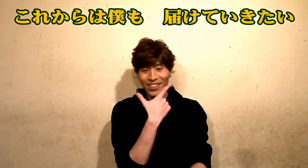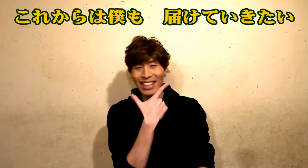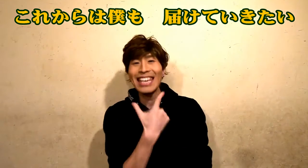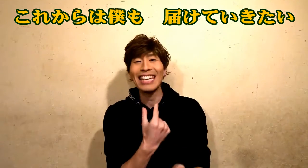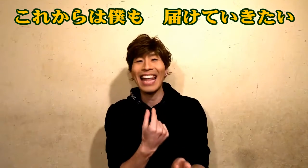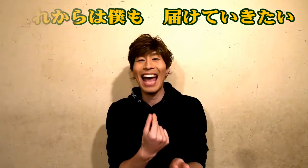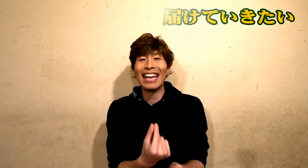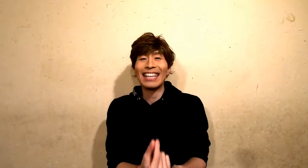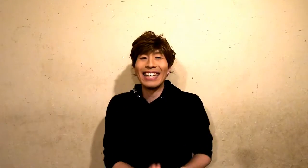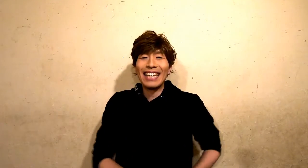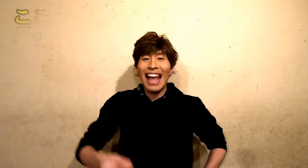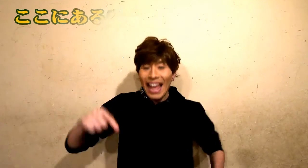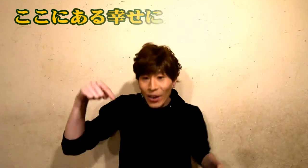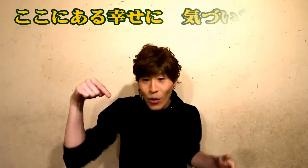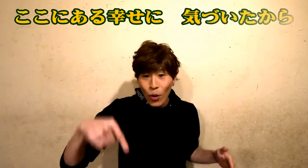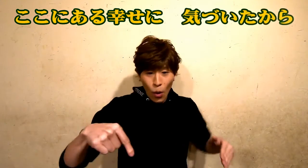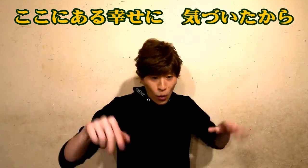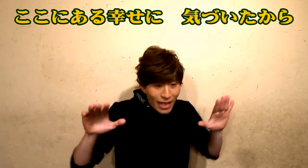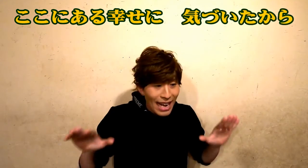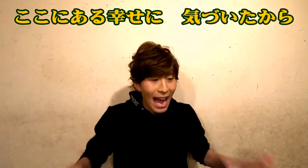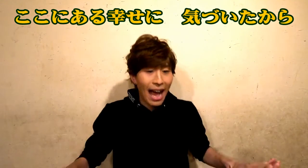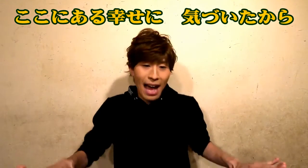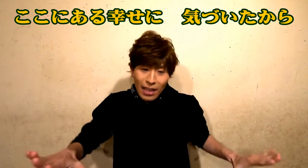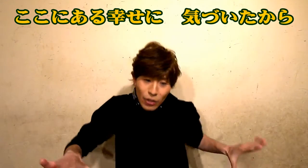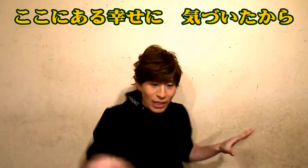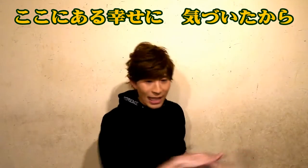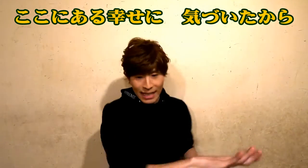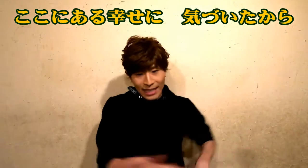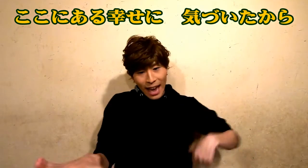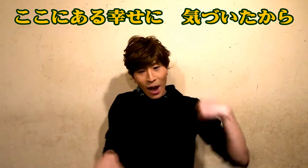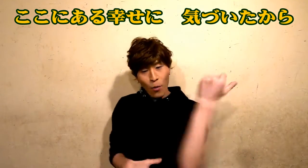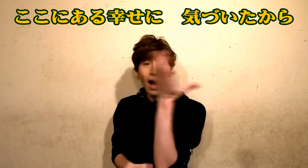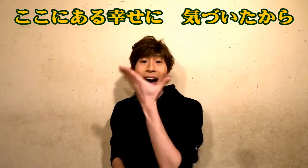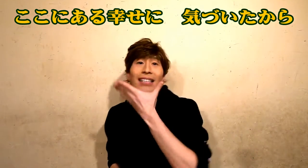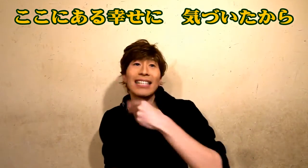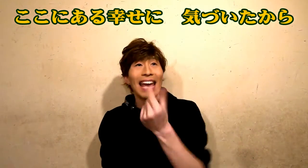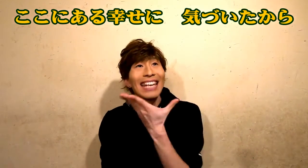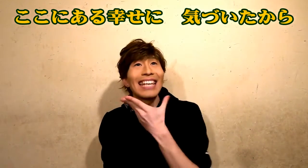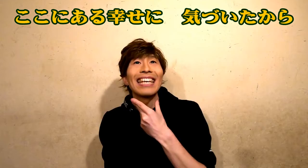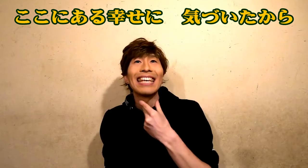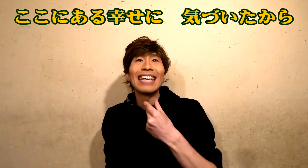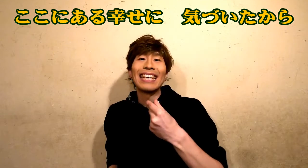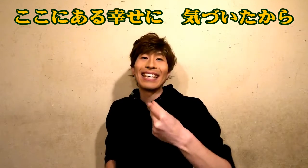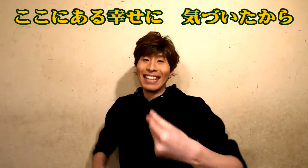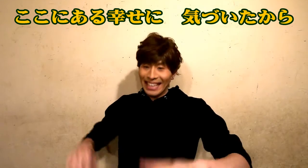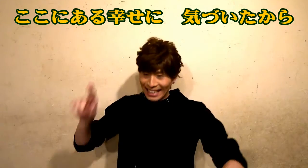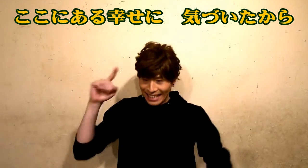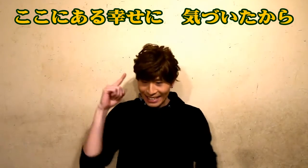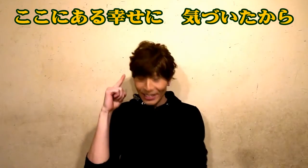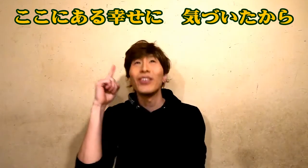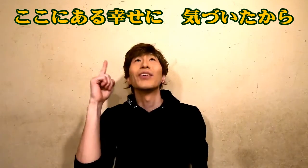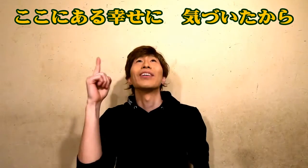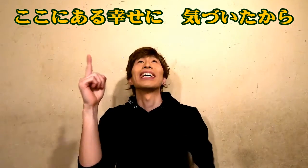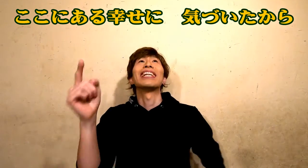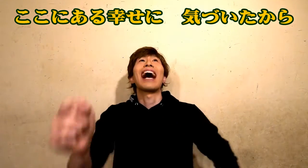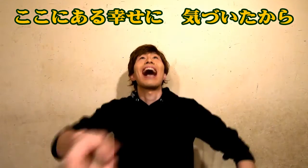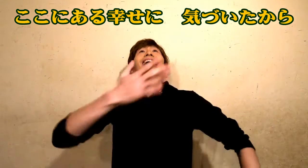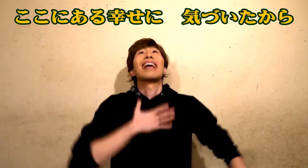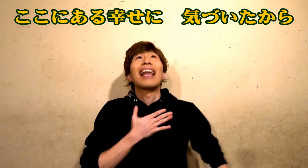きたい。ここにある幸せに気づいたから、